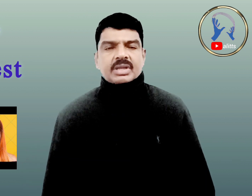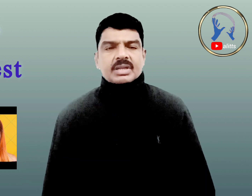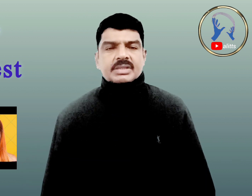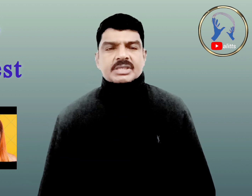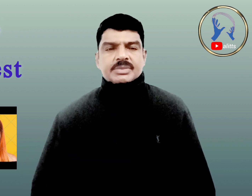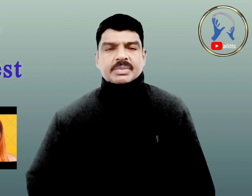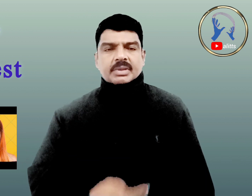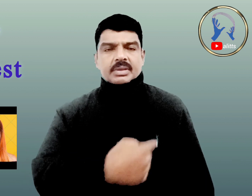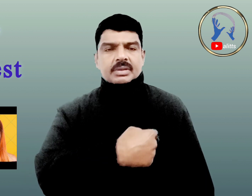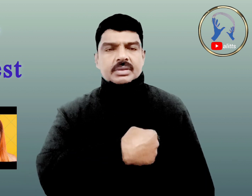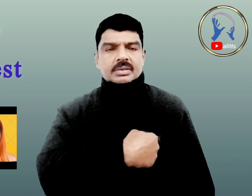दिलचस्पी,